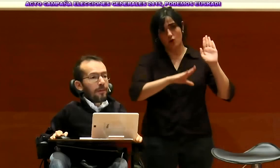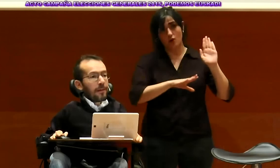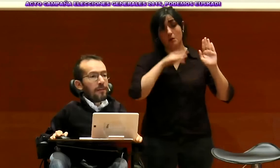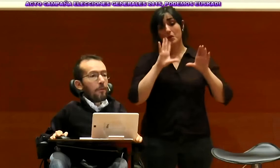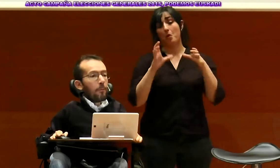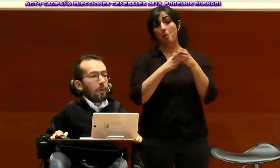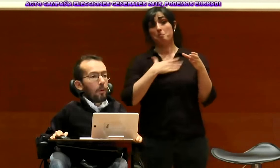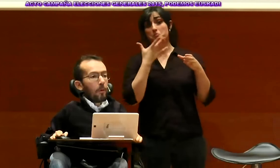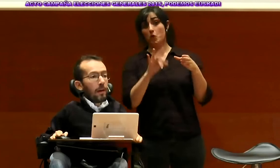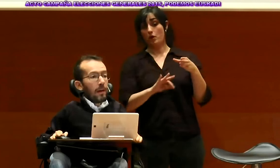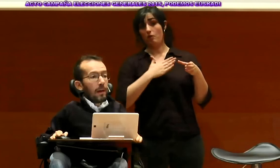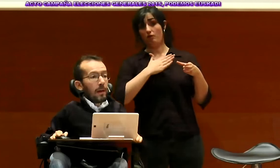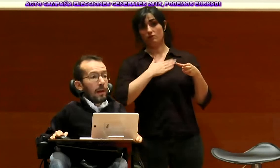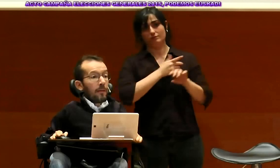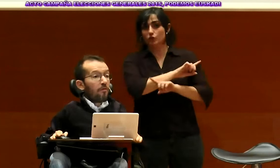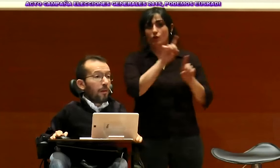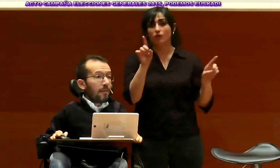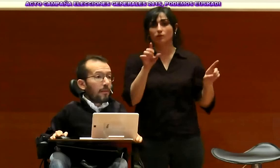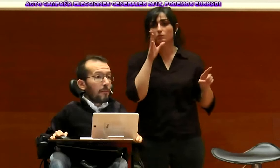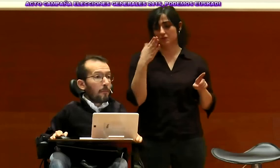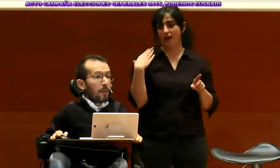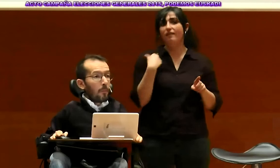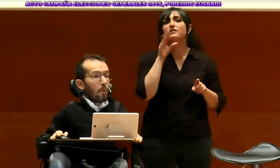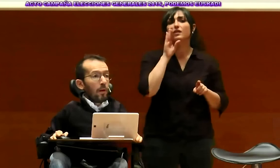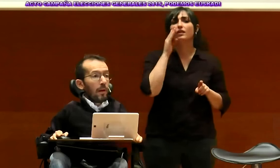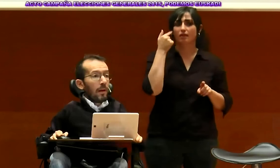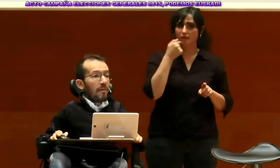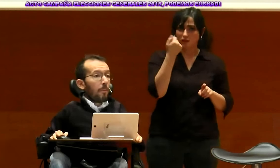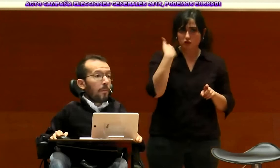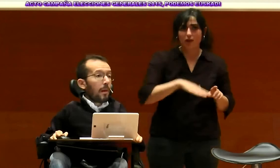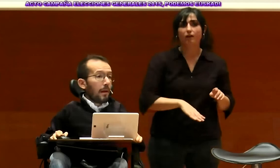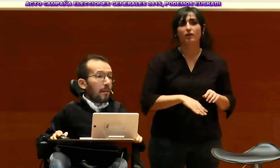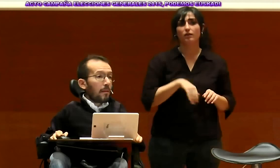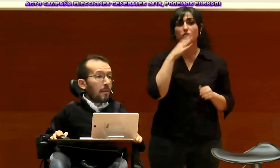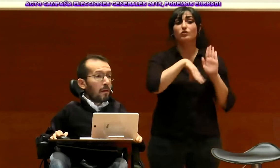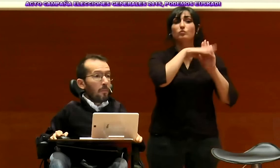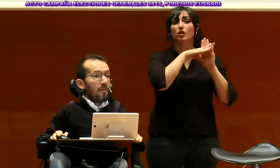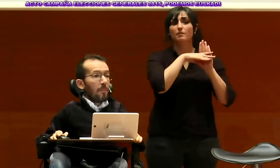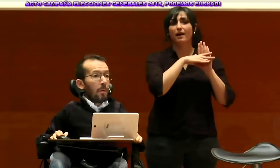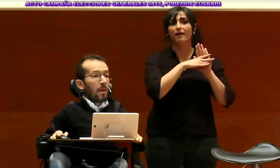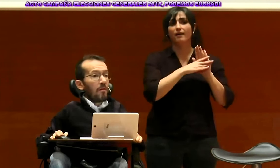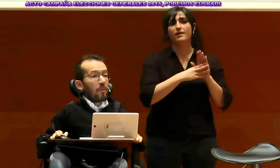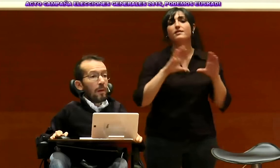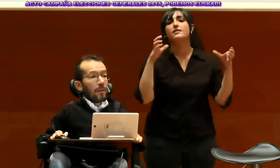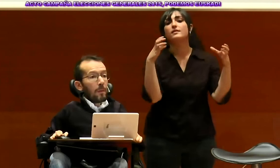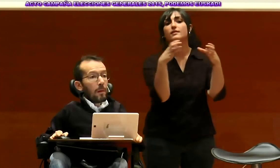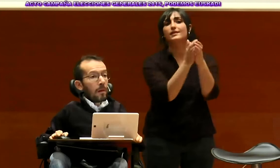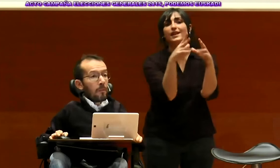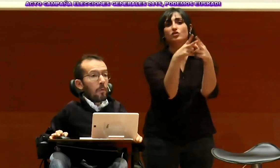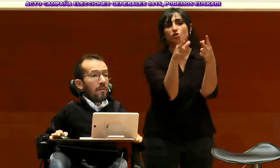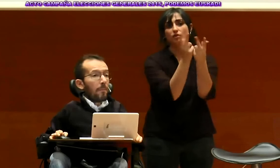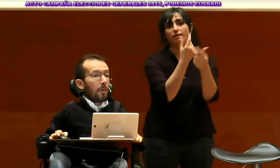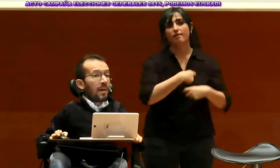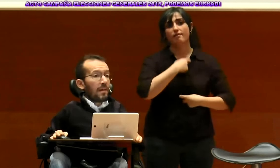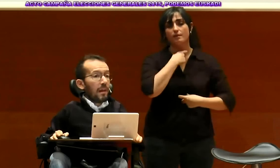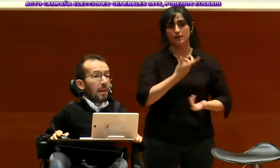Podemos, sino por lo que he dicho antes. Porque es el programa de la gente, porque es el programa de la sociedad civil,